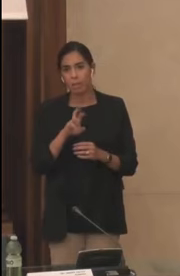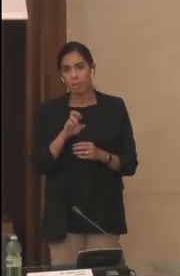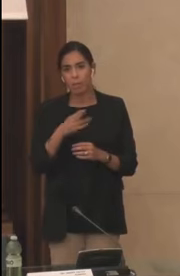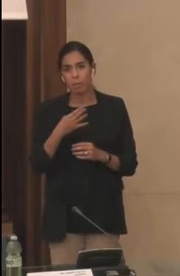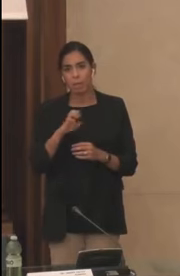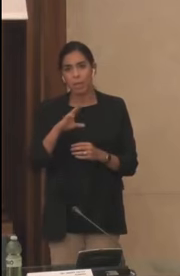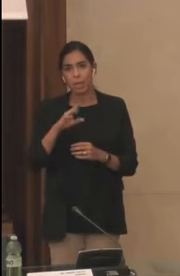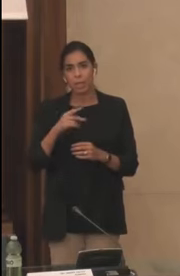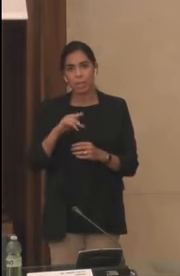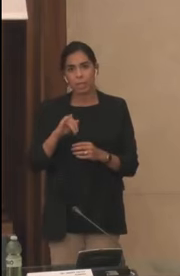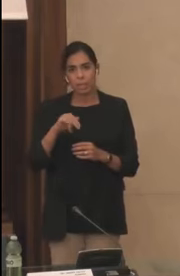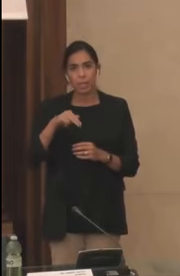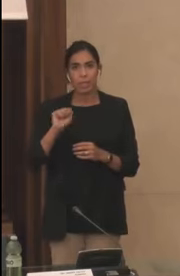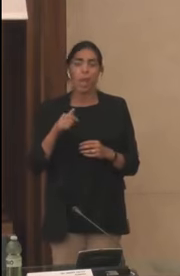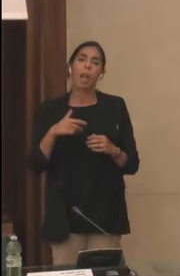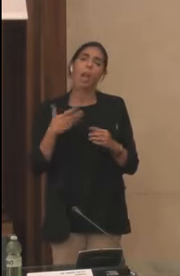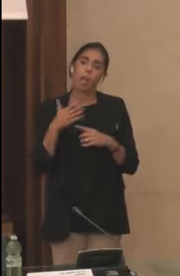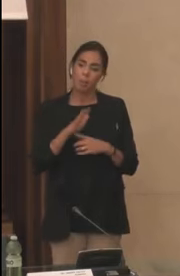Bueno, el siguiente.